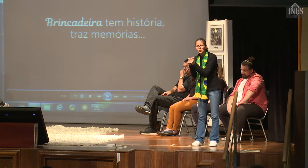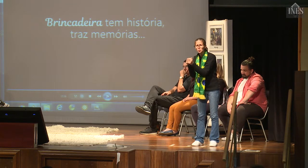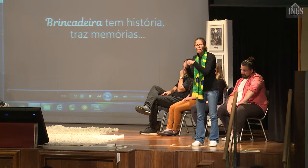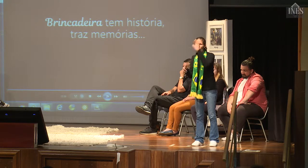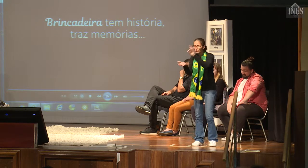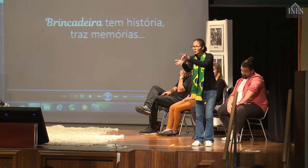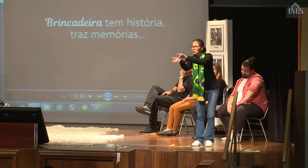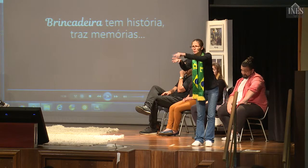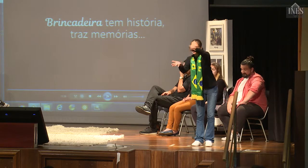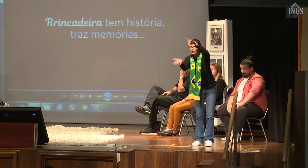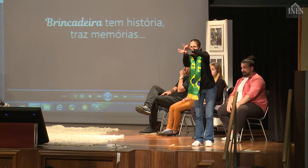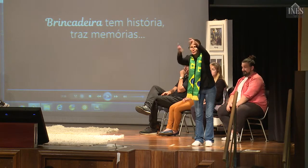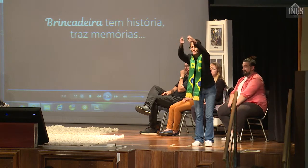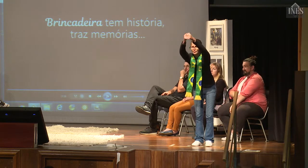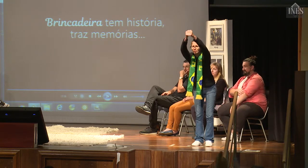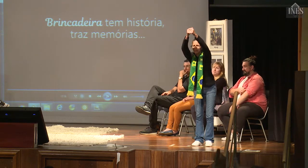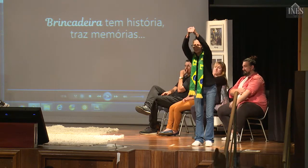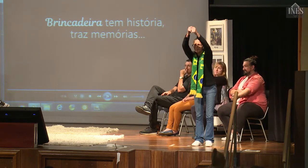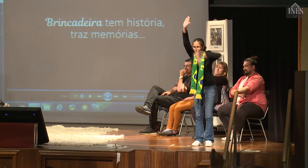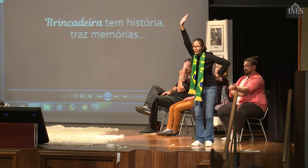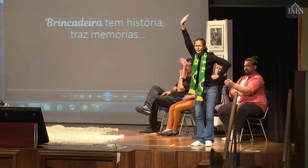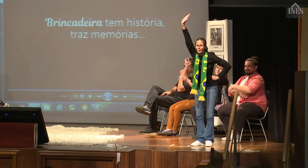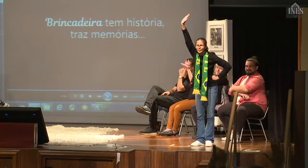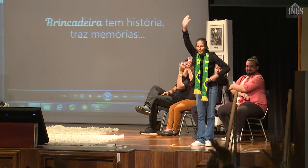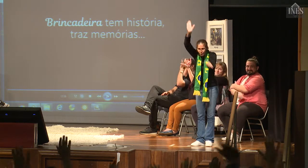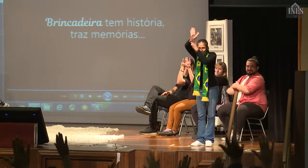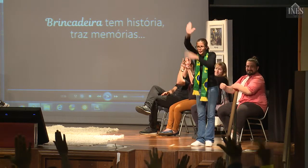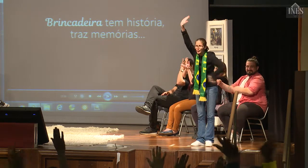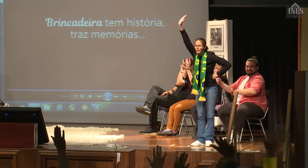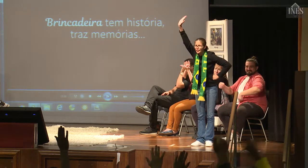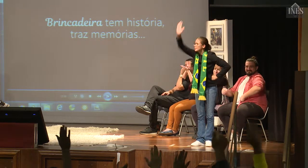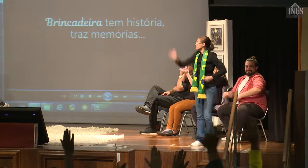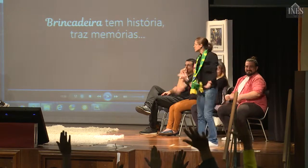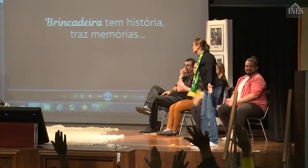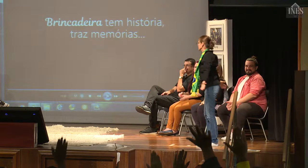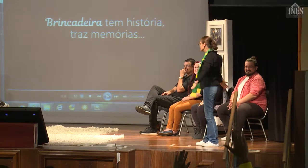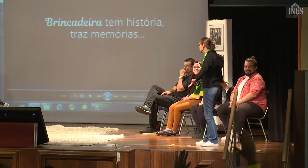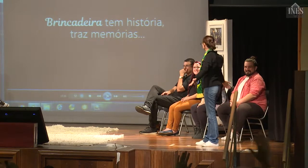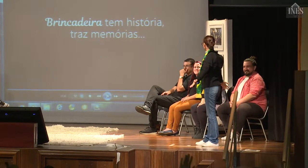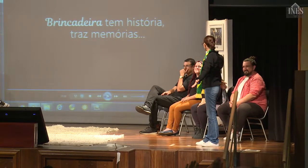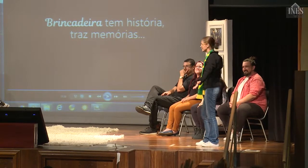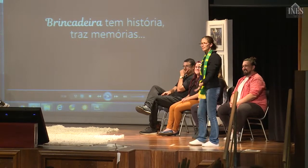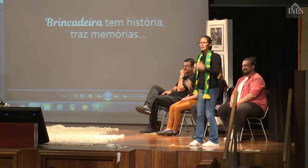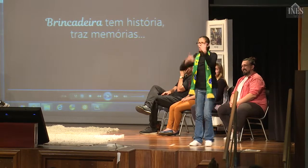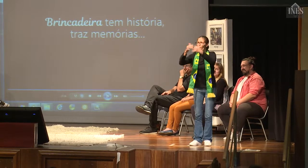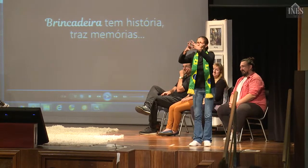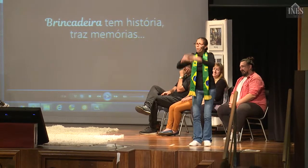no celular, no tablet, vocês ficam viciados no celular. Quem gosta de celular, assume. Poxa,